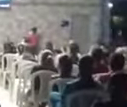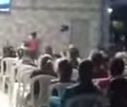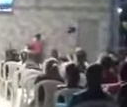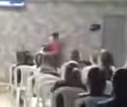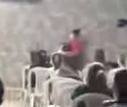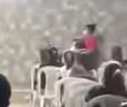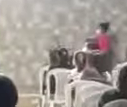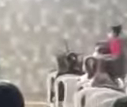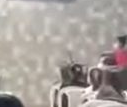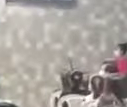Música